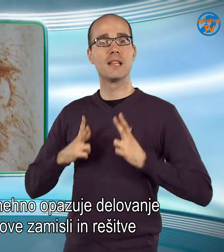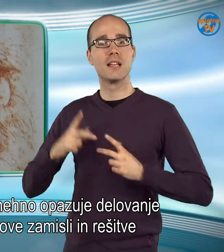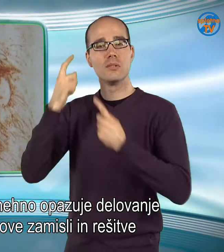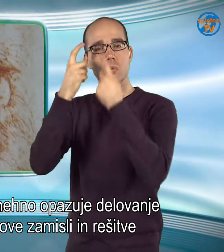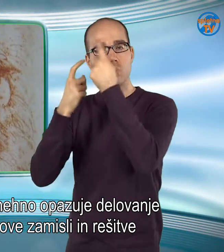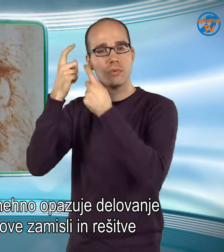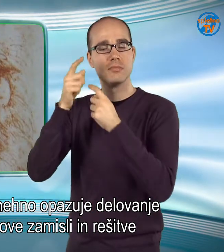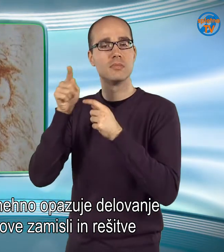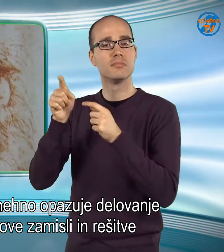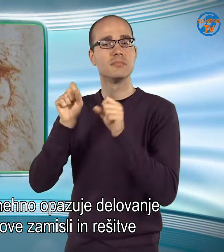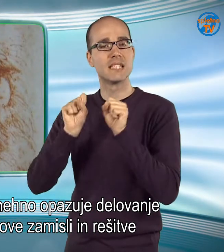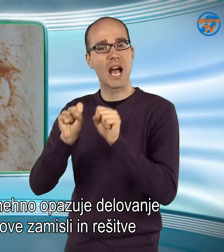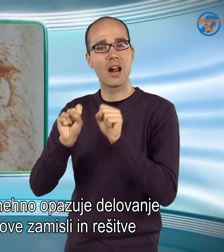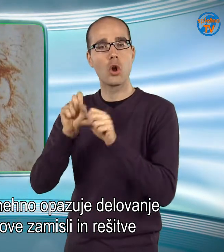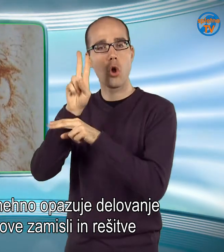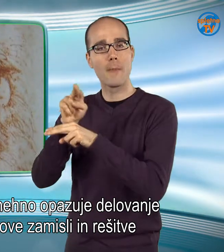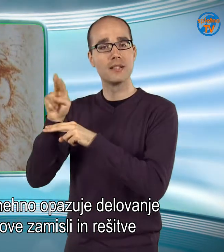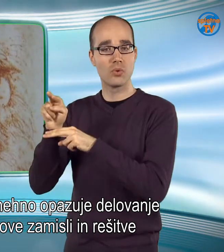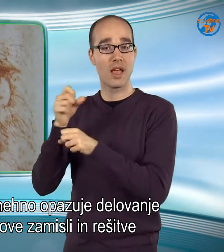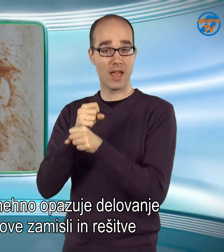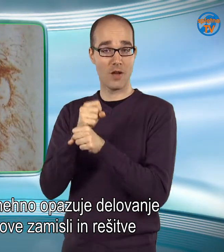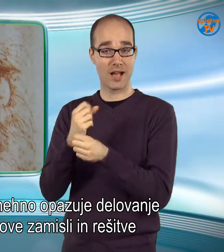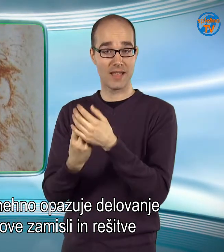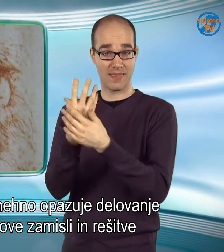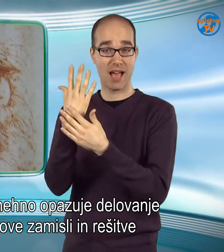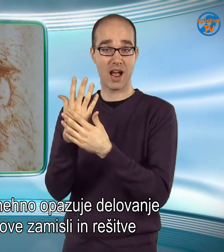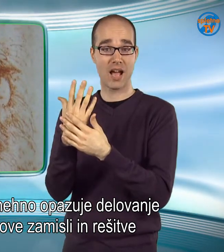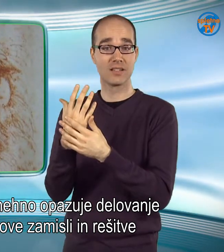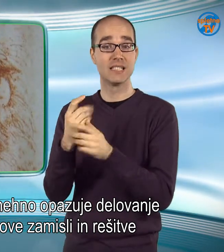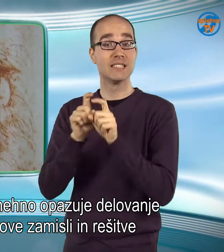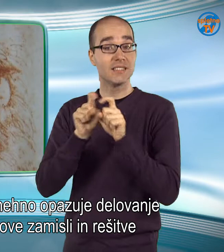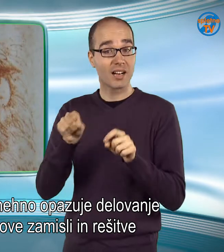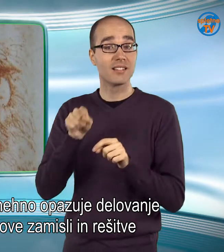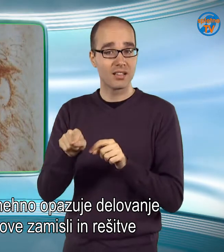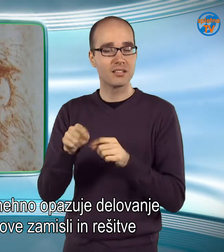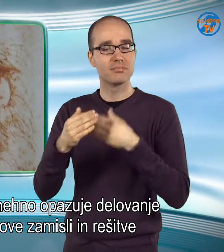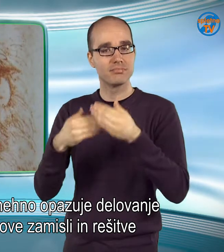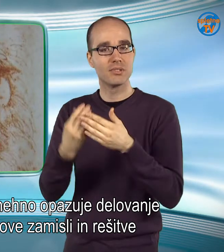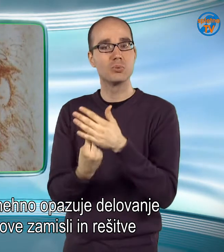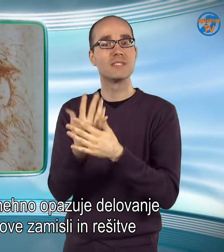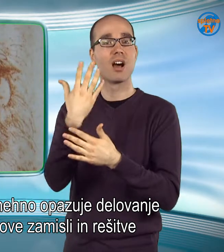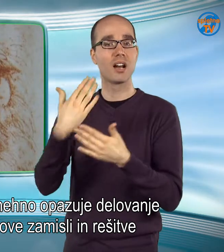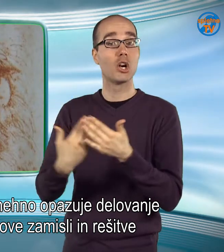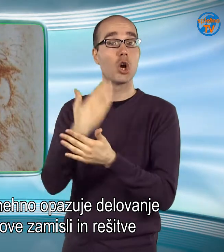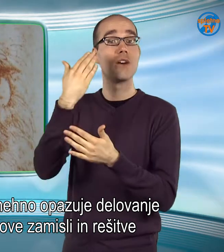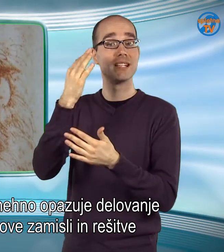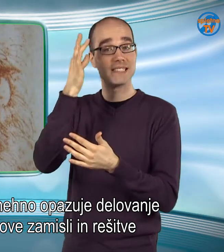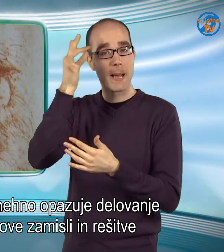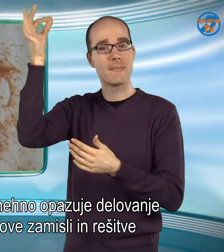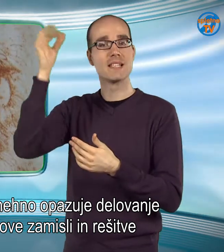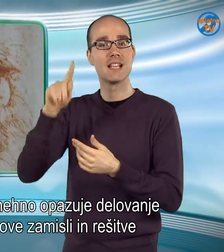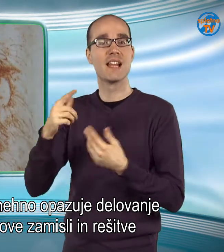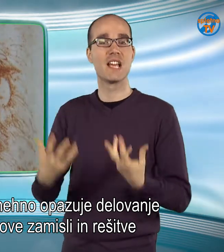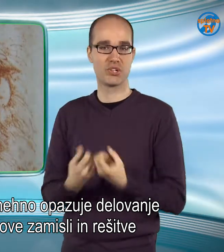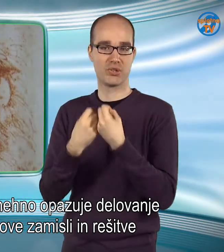Nemiren ki nenehno opazuje delovanje narave, snuje nove zamisli in rešitve, to je Leonardo da Vinci.